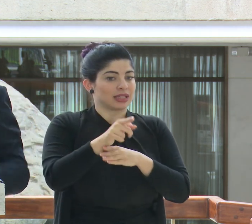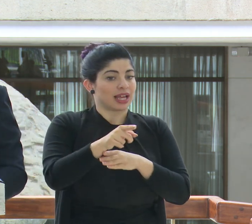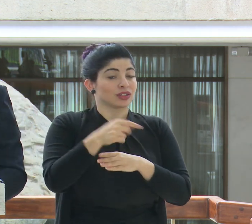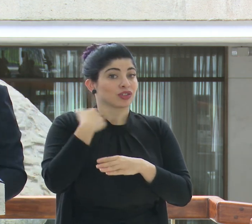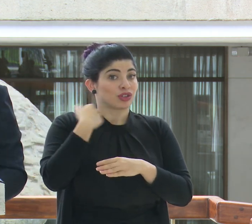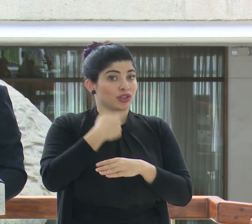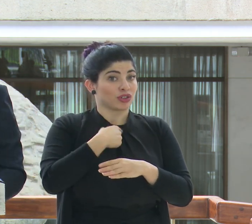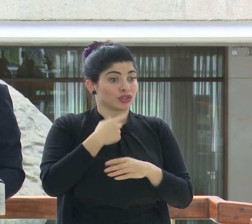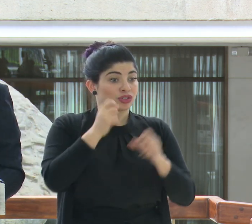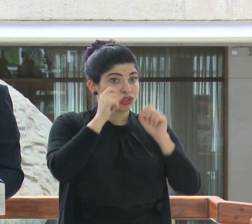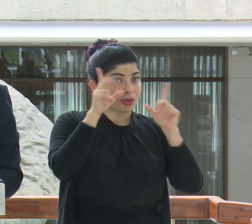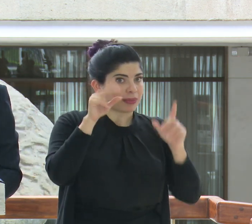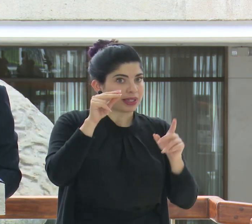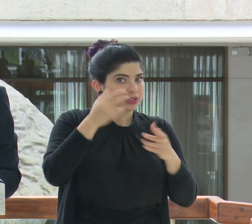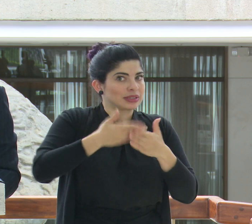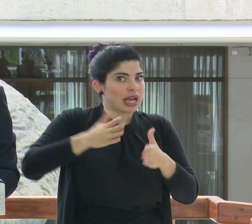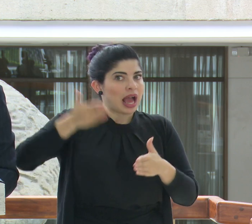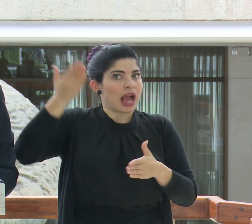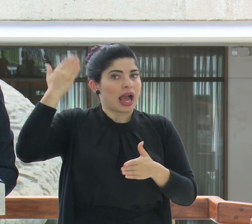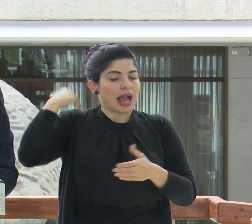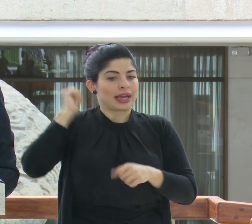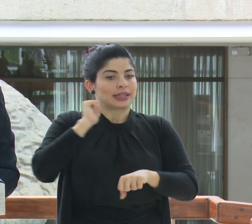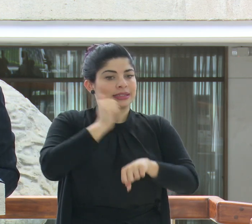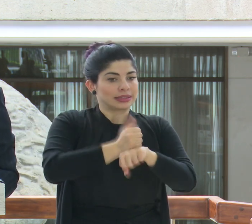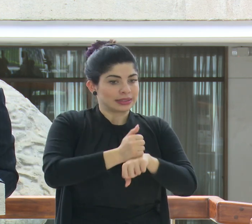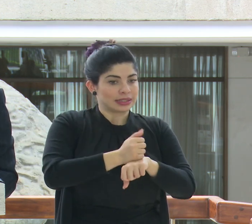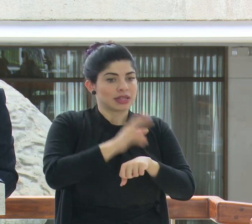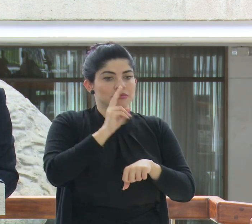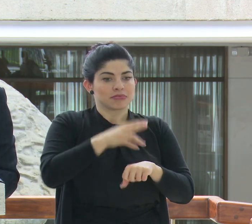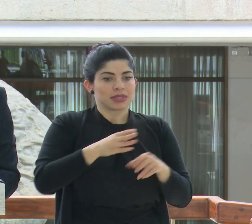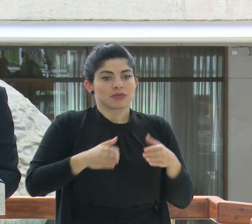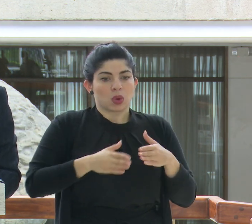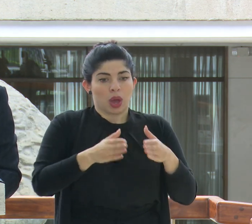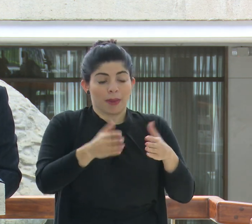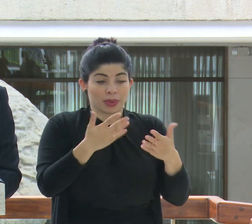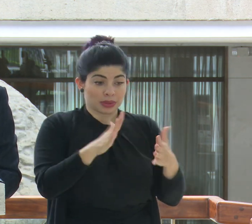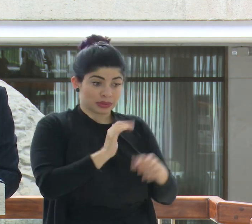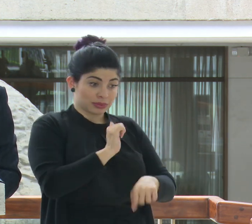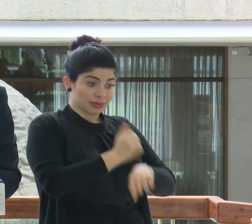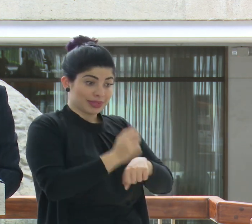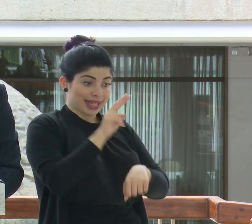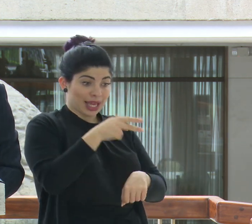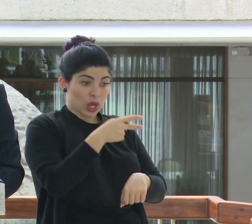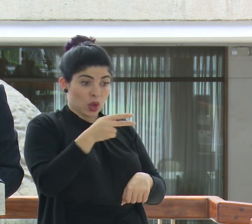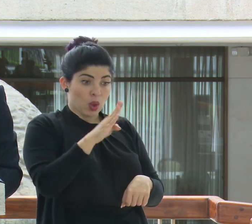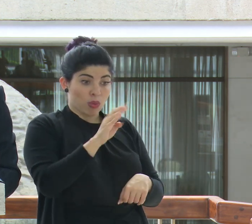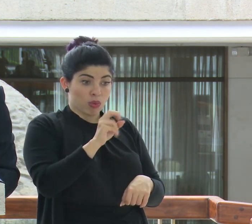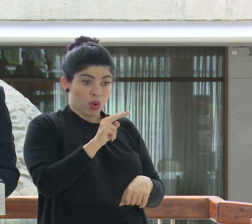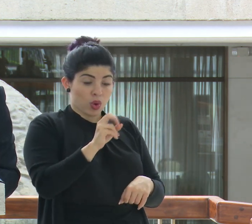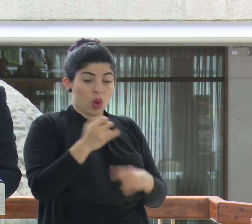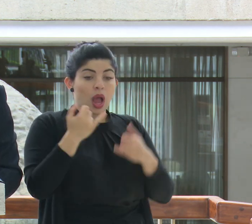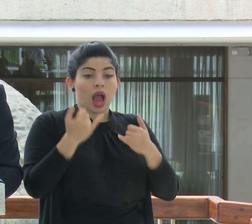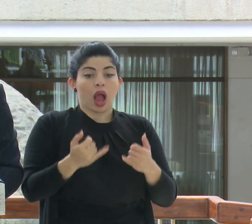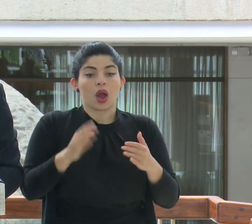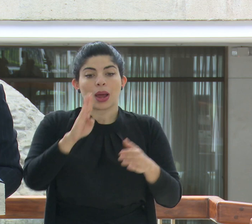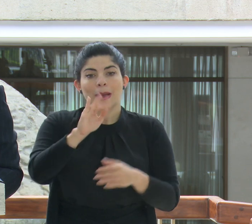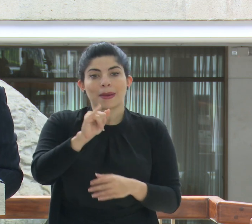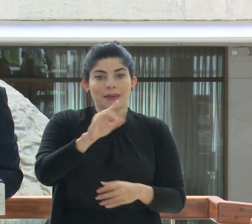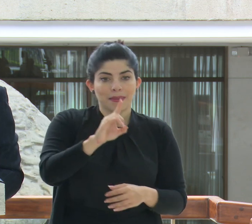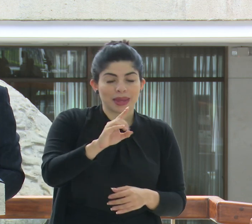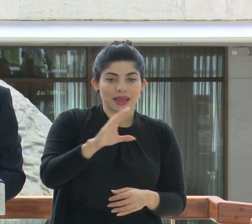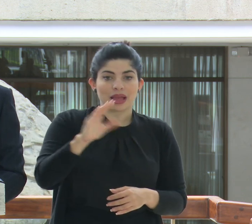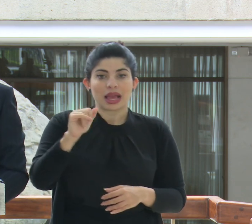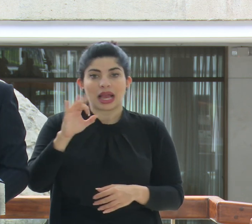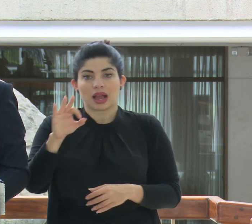hemos traído como sorpresa. Hemos seguido esa ruta predecible. Ya se tiene la consolidación de los eurobonos, ahora sigue la parte de BID y CAF, que